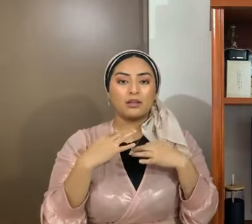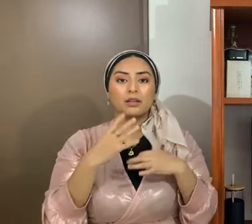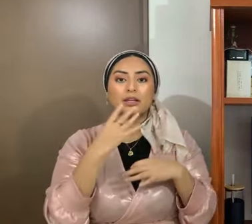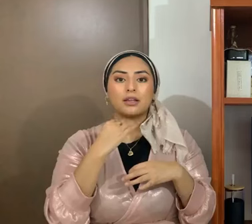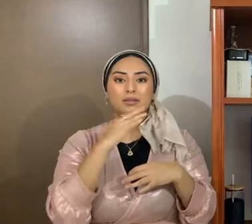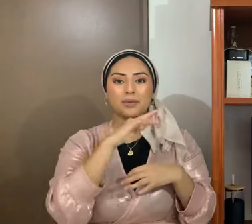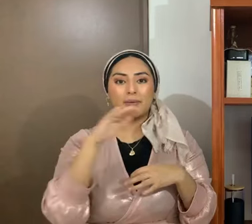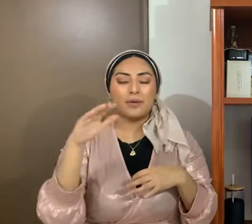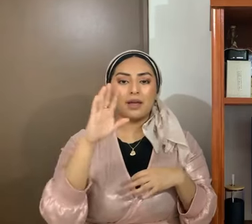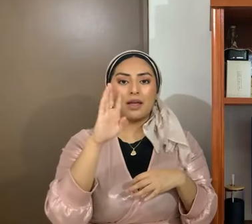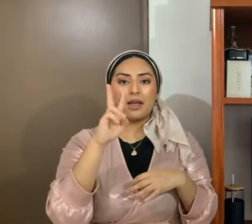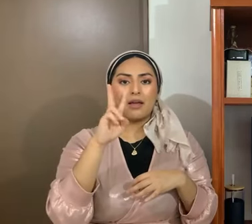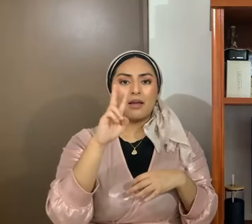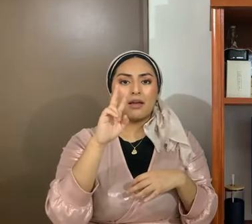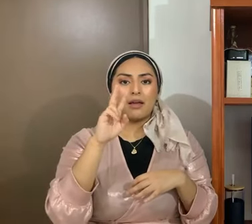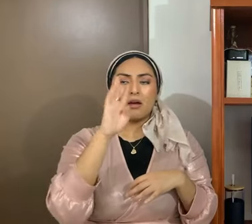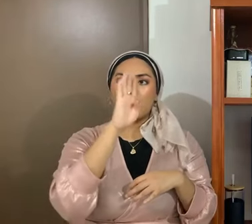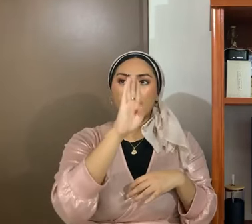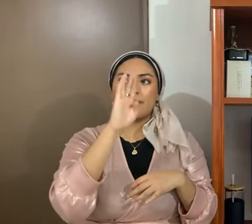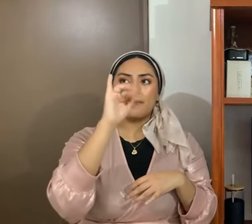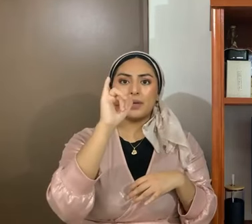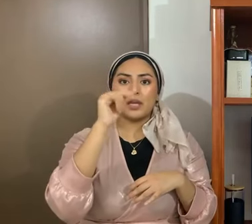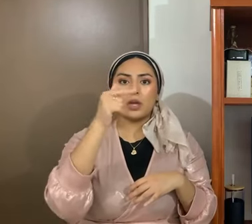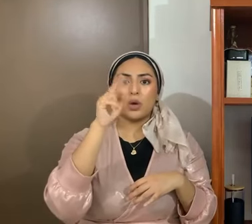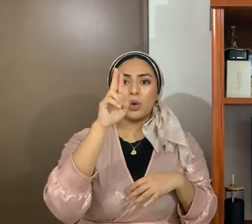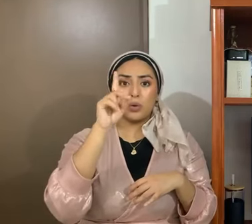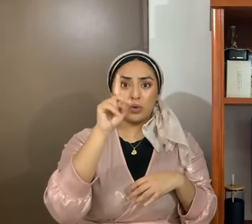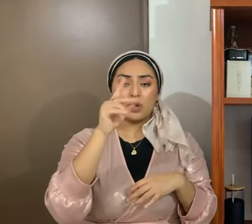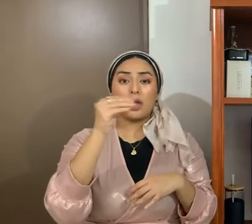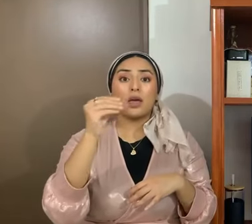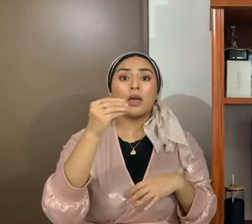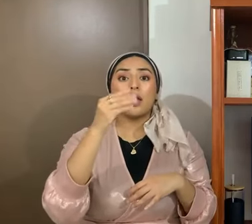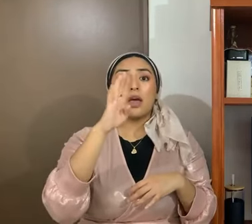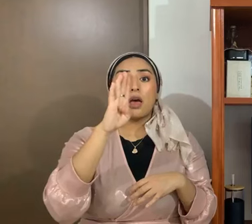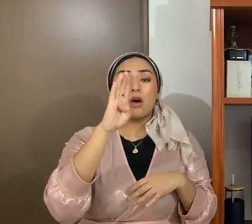dice bigud en hebreo. Y boged